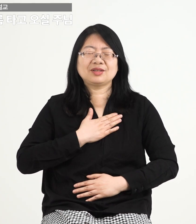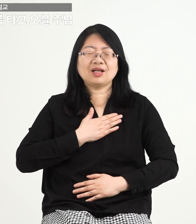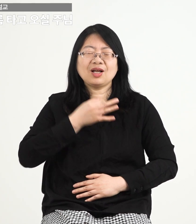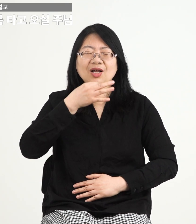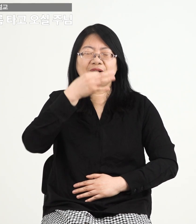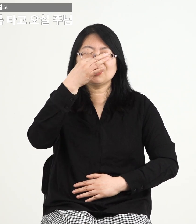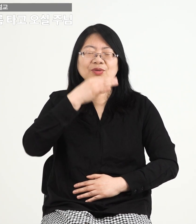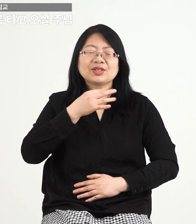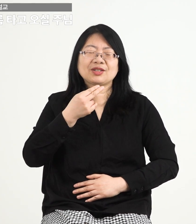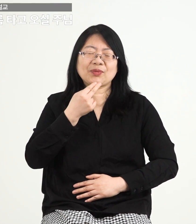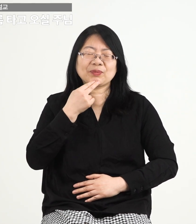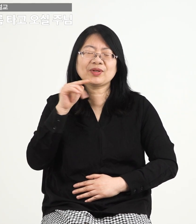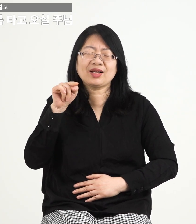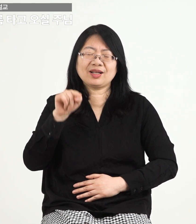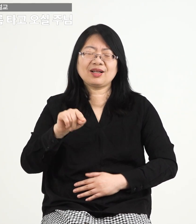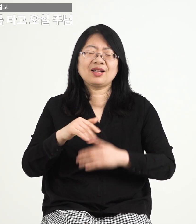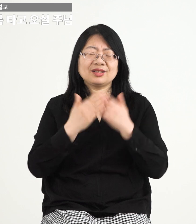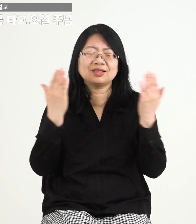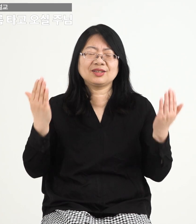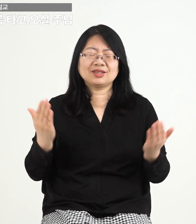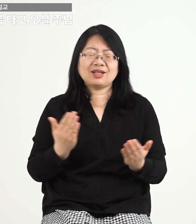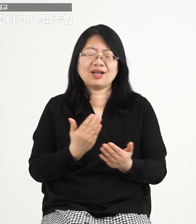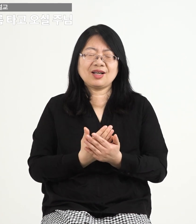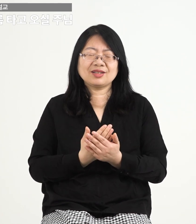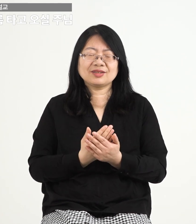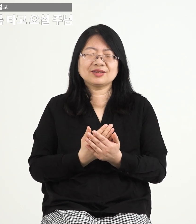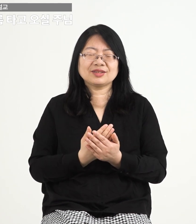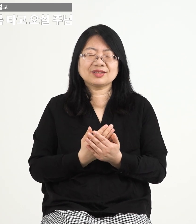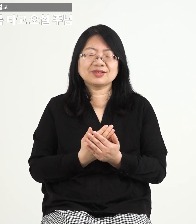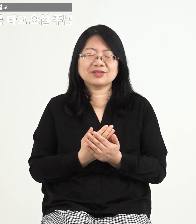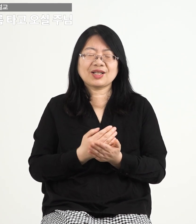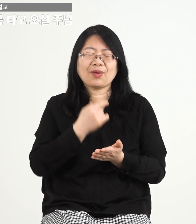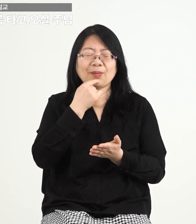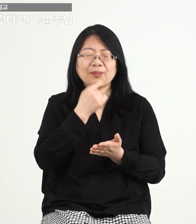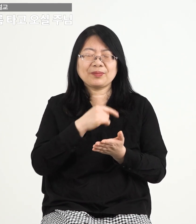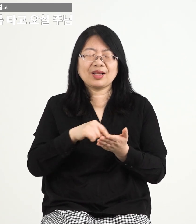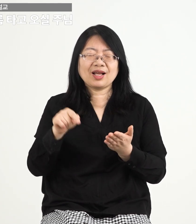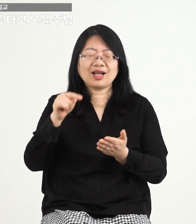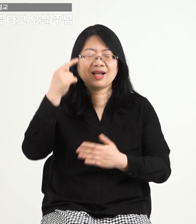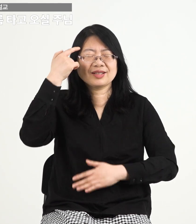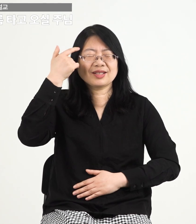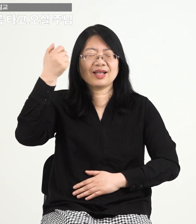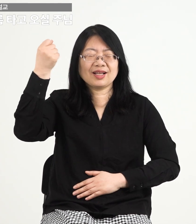유익하던 것을 다 해로 여기네.